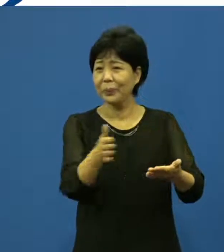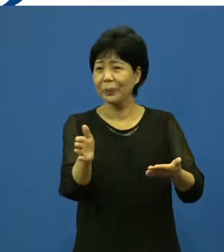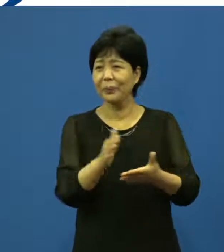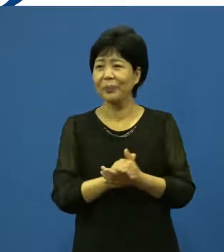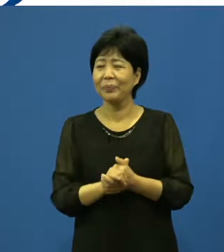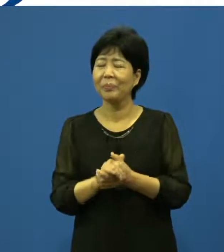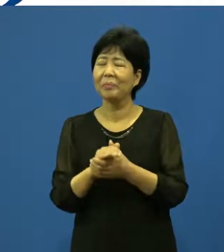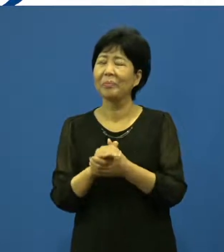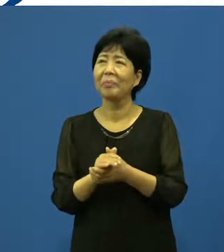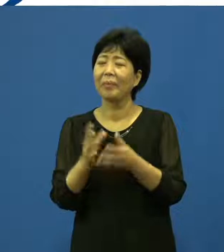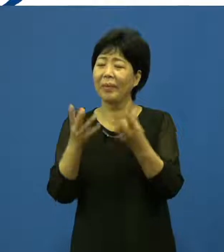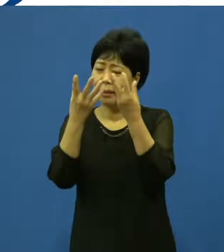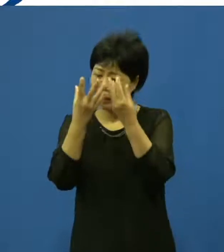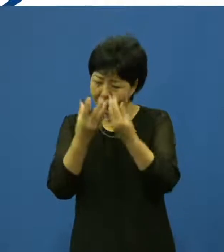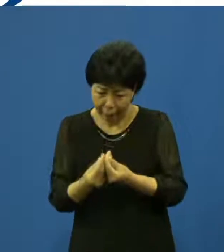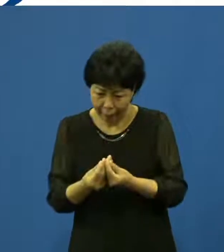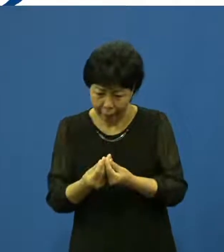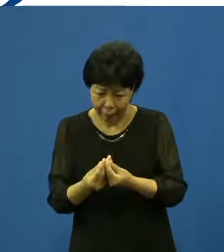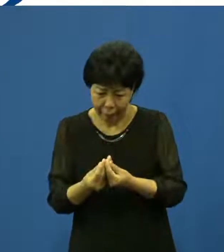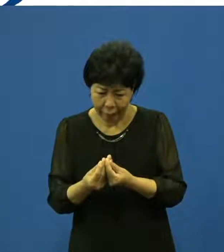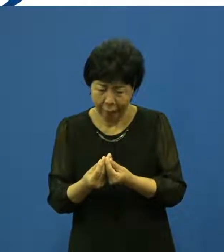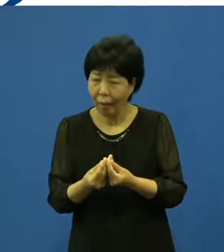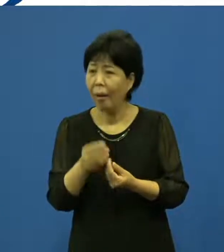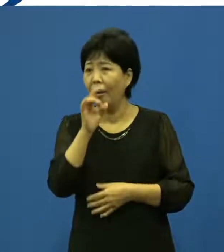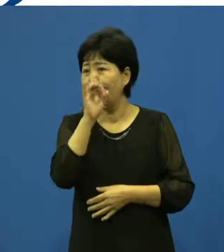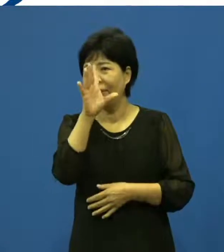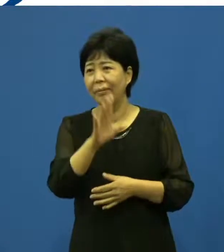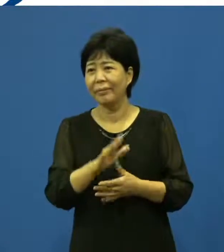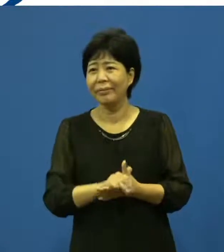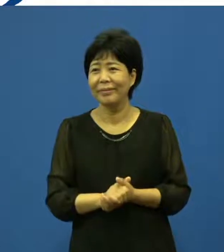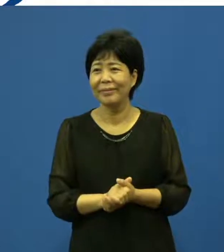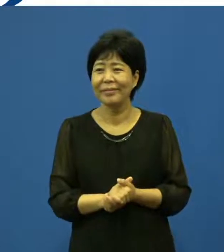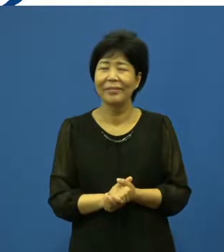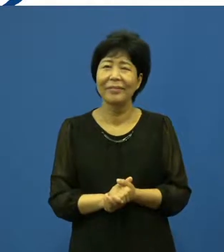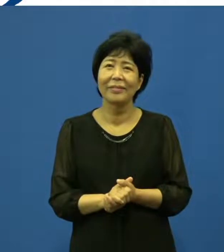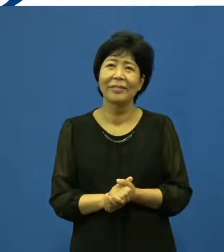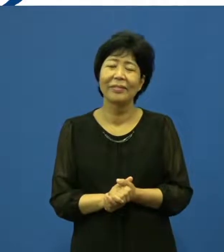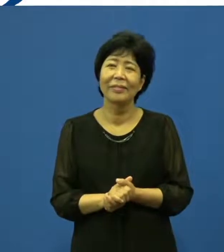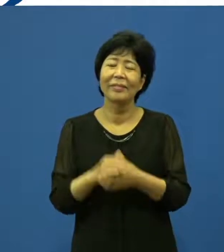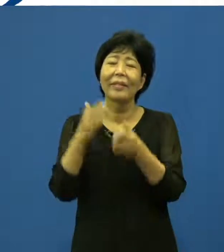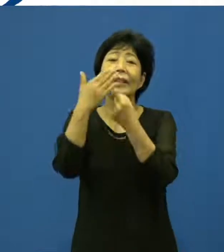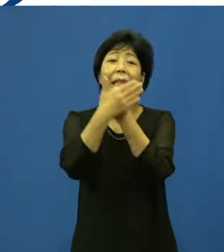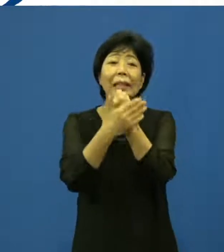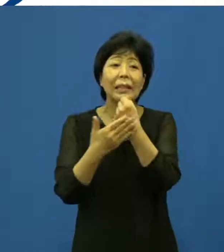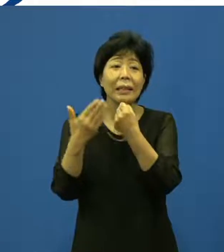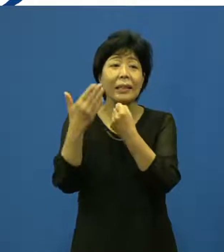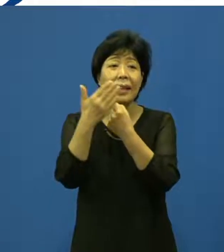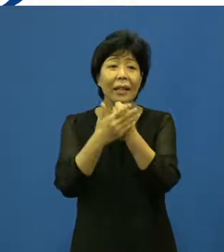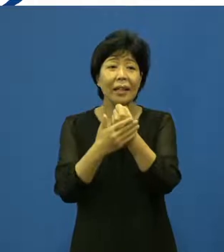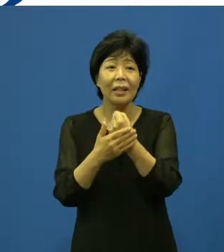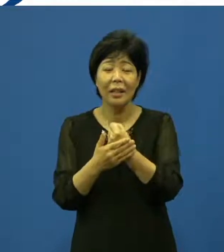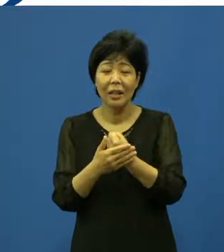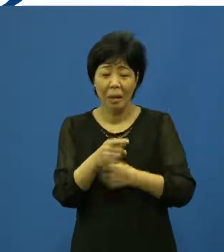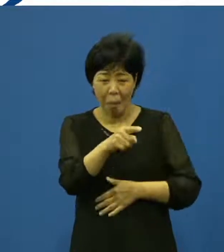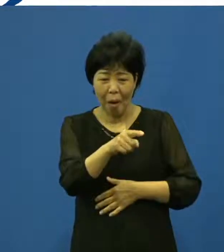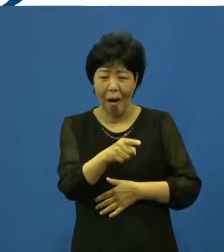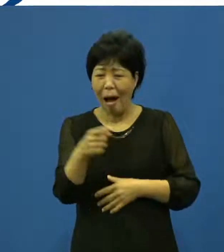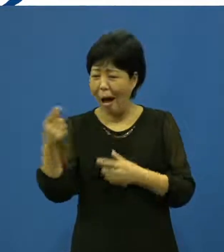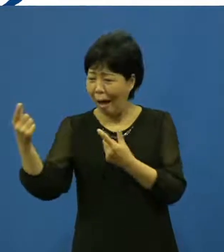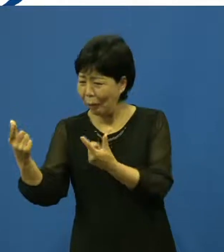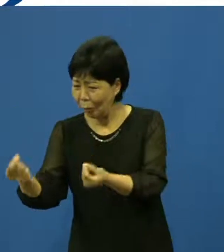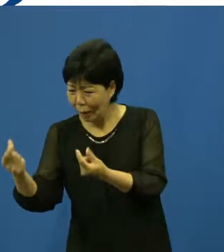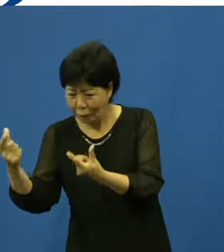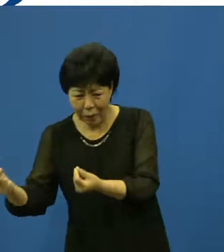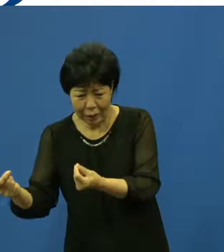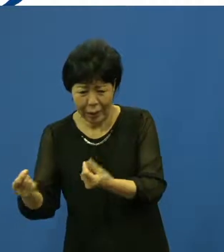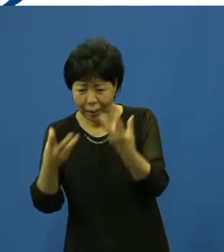그렇기 때문에 예를 들 수도 없습니다. 예를 들 수도 없습니다. 그래서 은혜는 무엇과 같아 이렇게 얘기해야 되는데 그렇게 예를